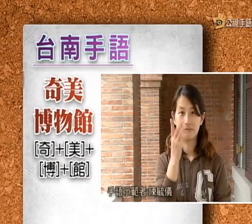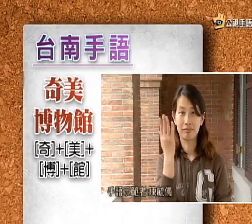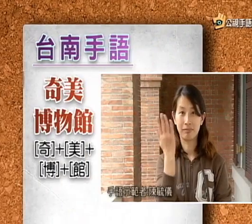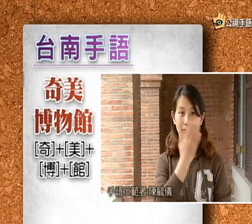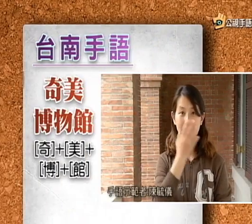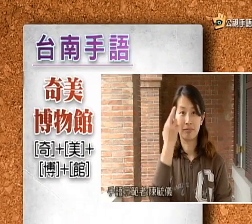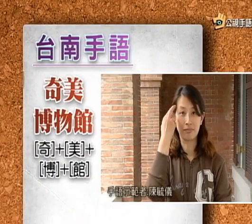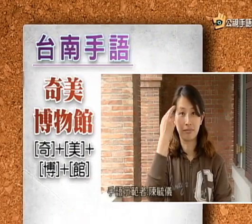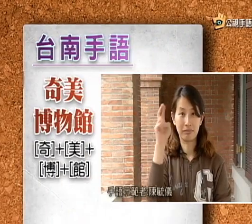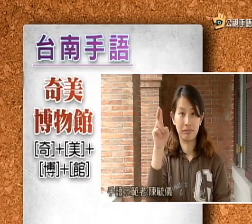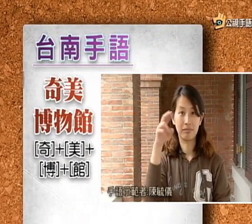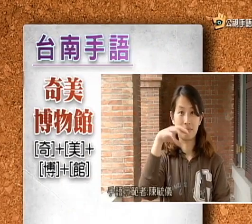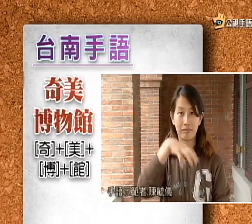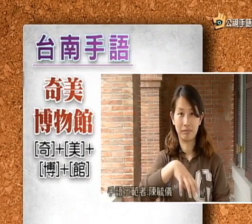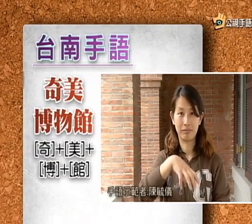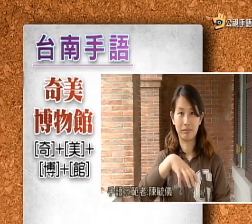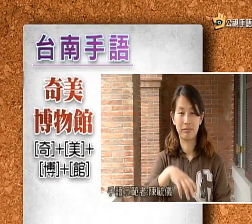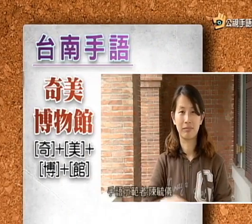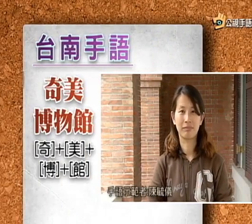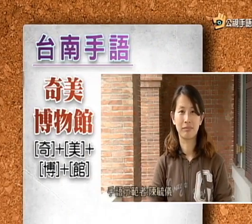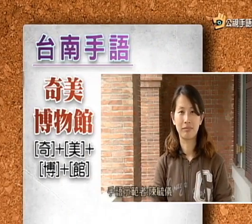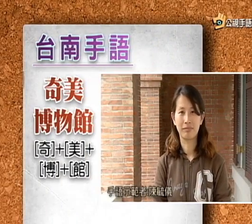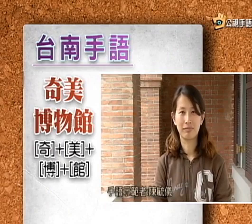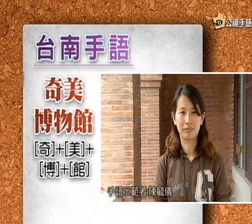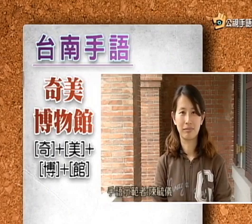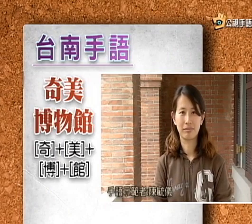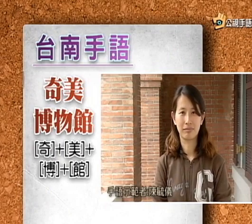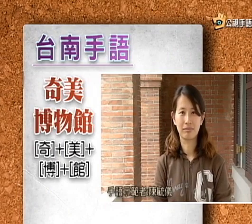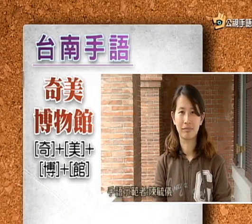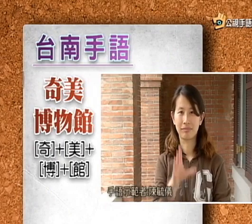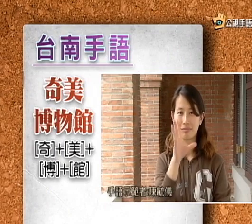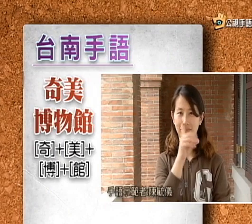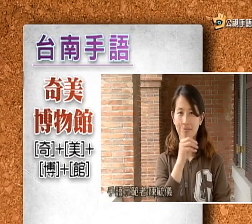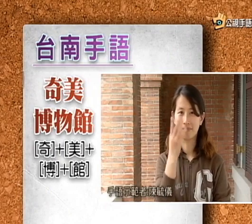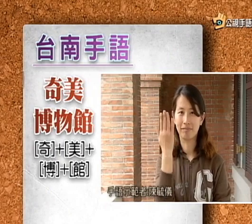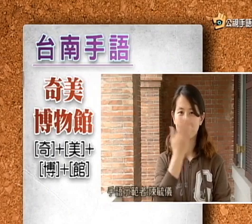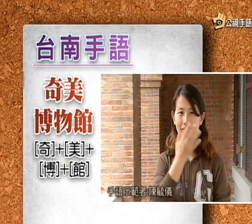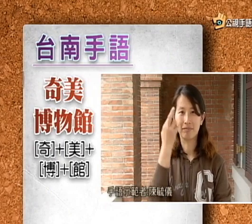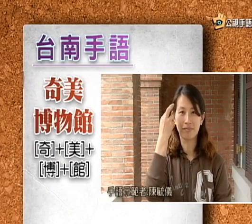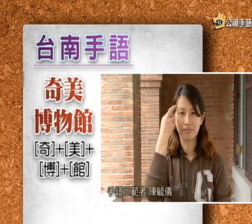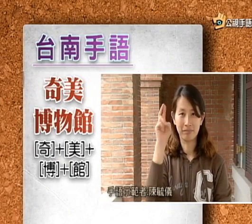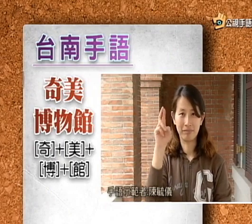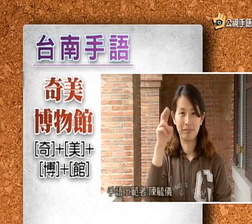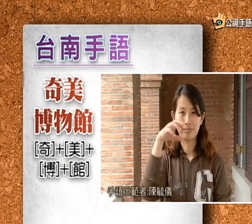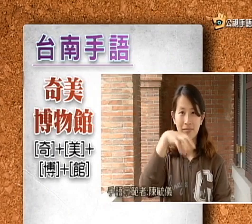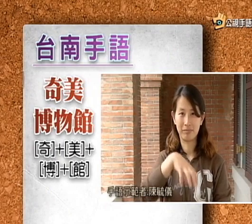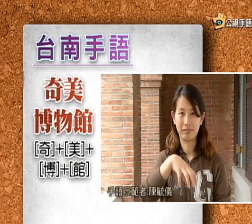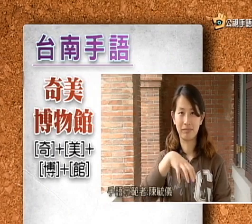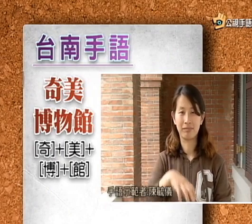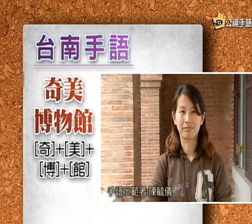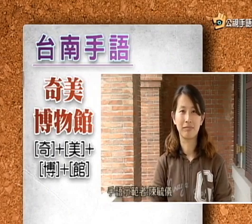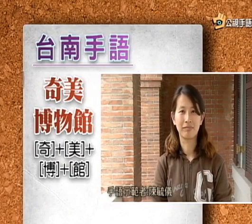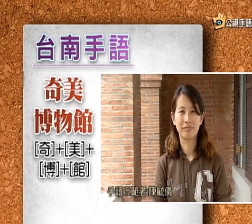奇美博物馆，当地是比奇美博，地方代表馆，